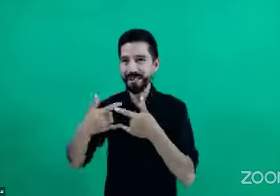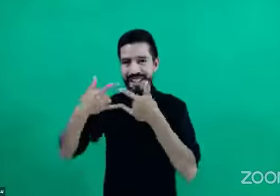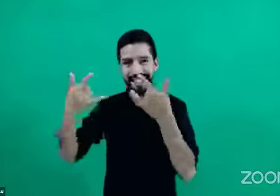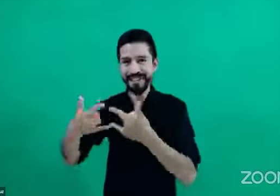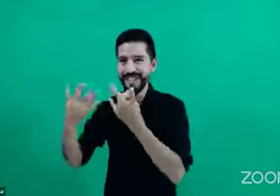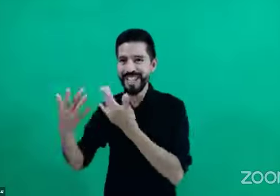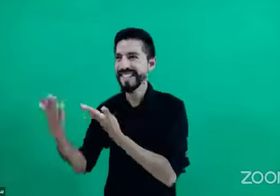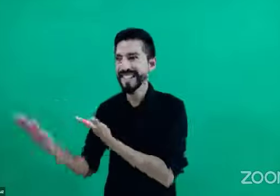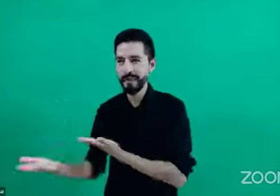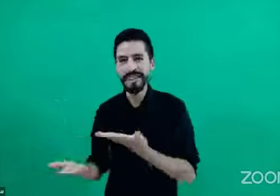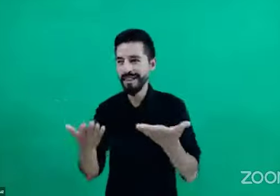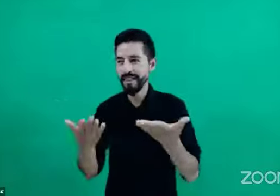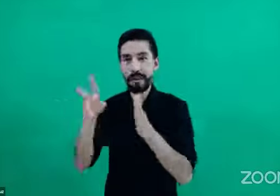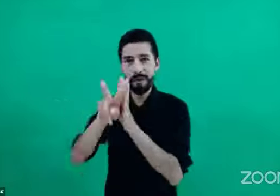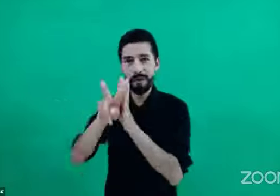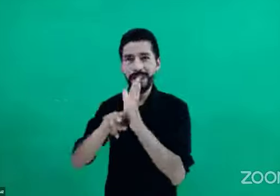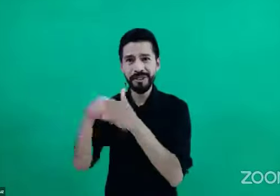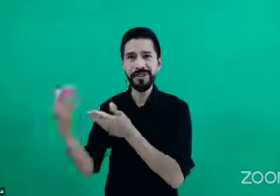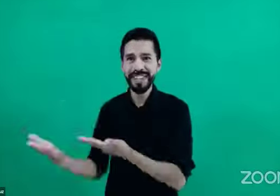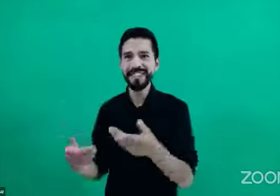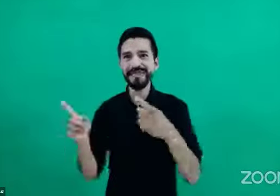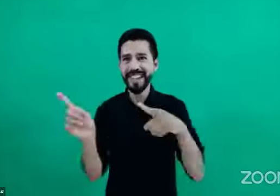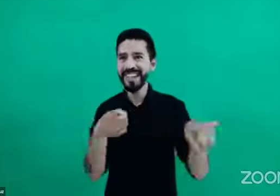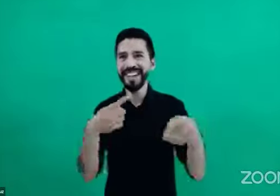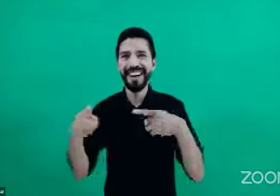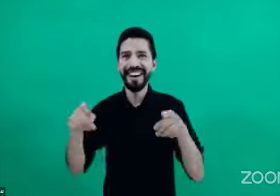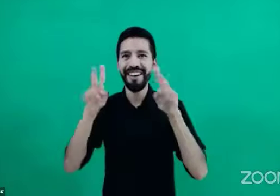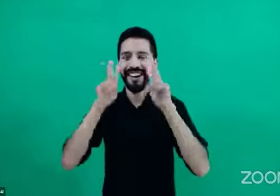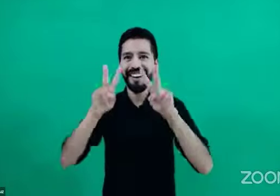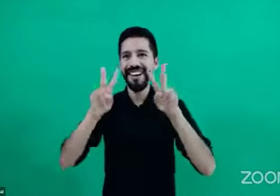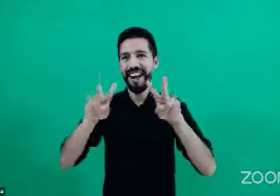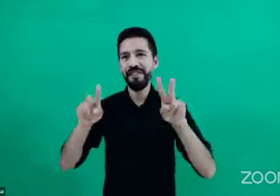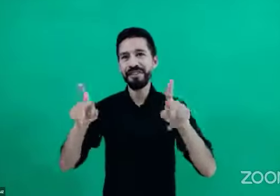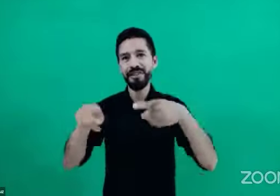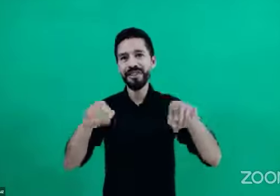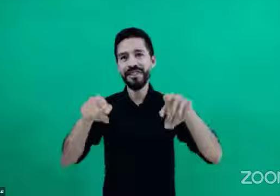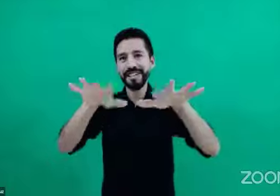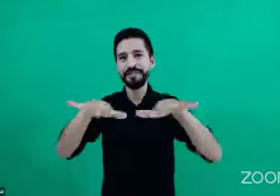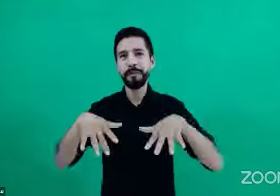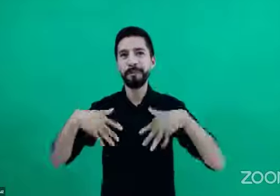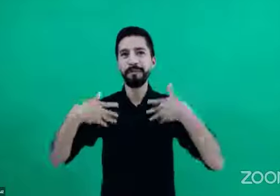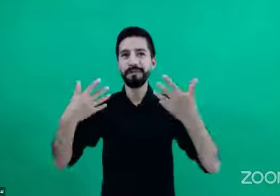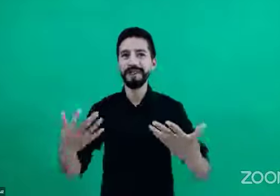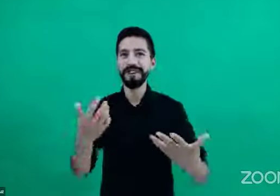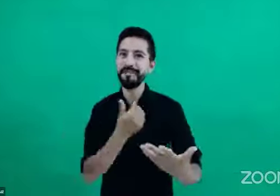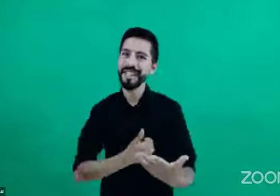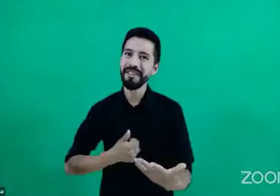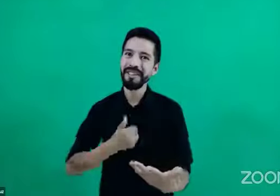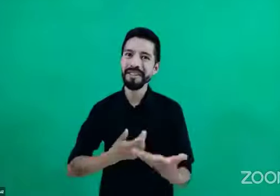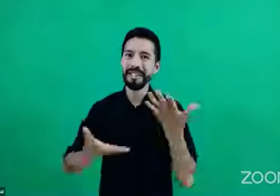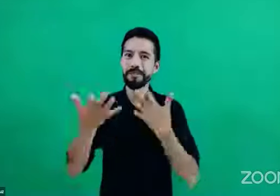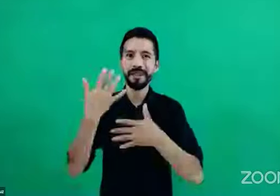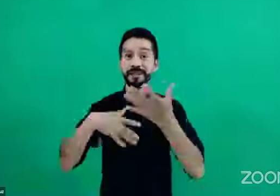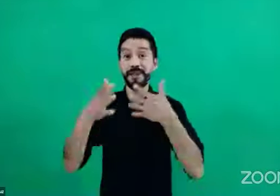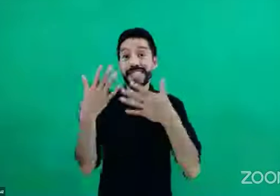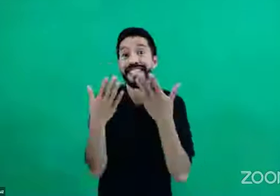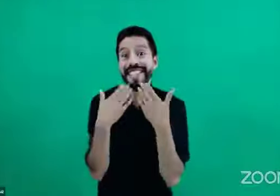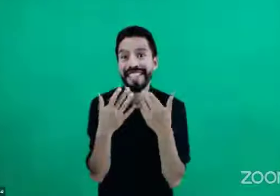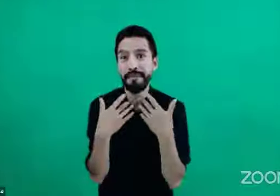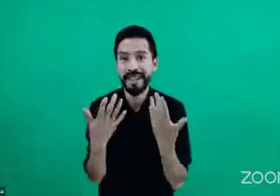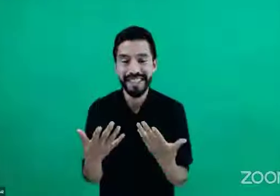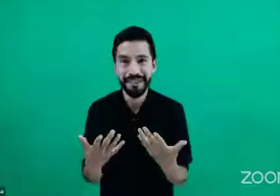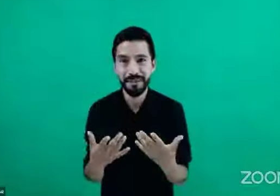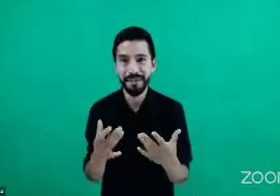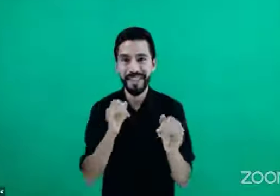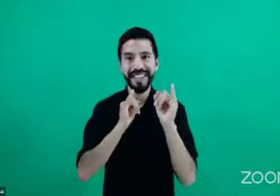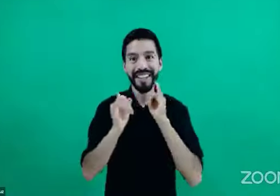y hay muchas historias en las cuales, o videos donde ellos van a ver un concierto, pero lamentablemente pues no existe